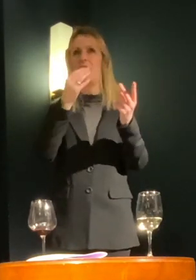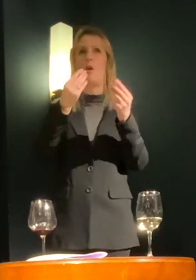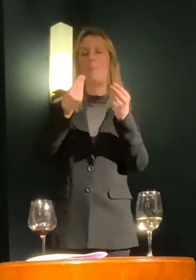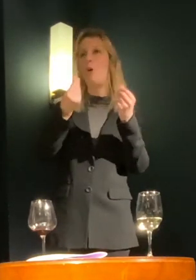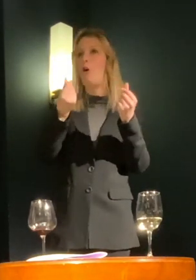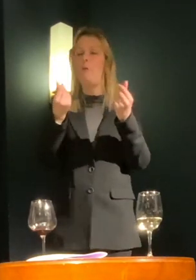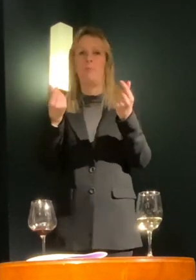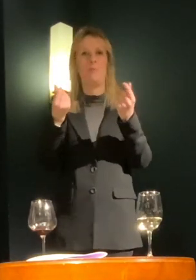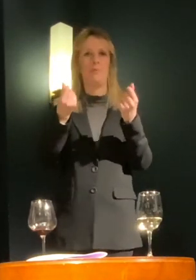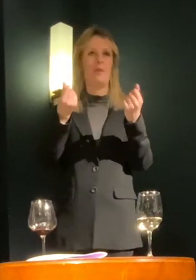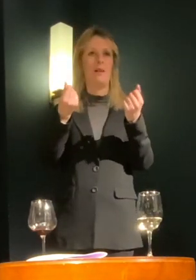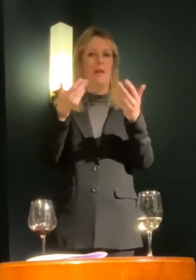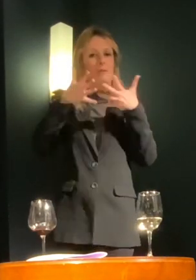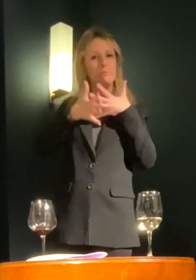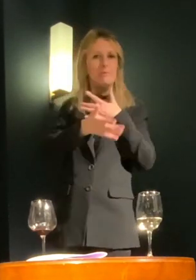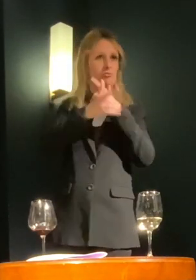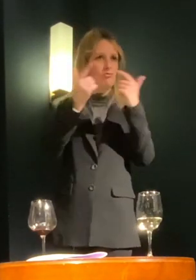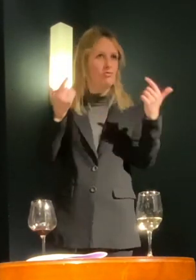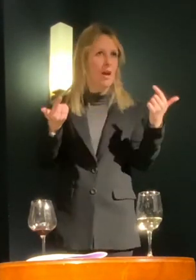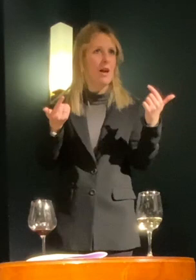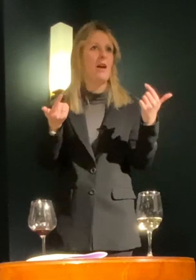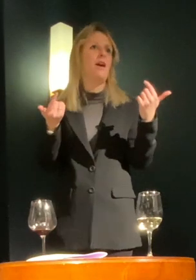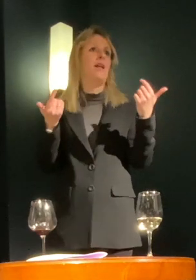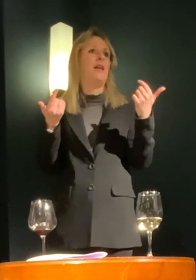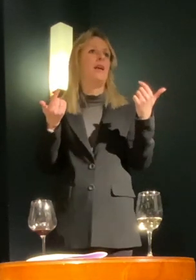descrizioni in cui proprio spieghi le cose in modo che poi siano...